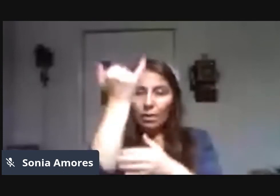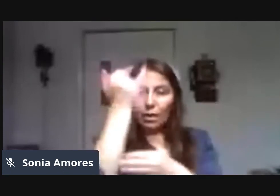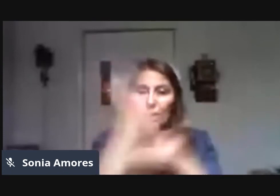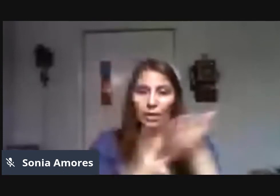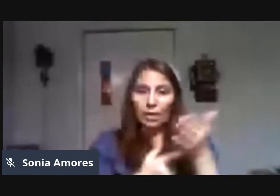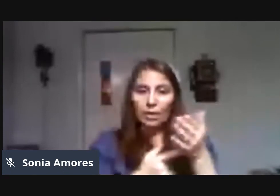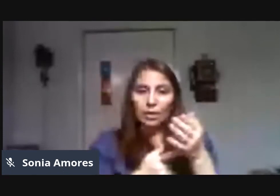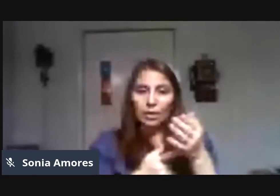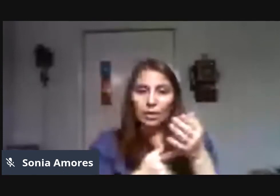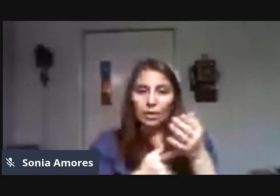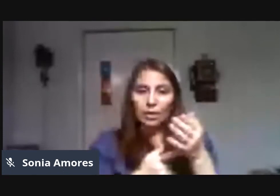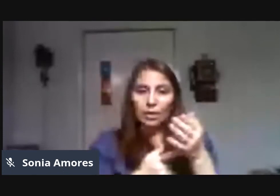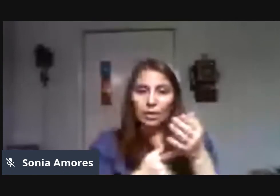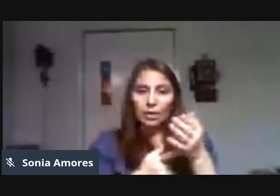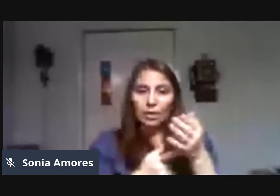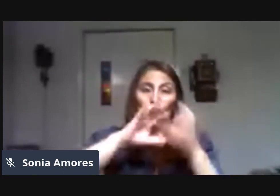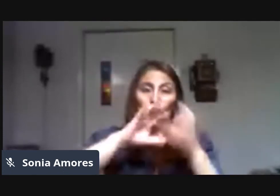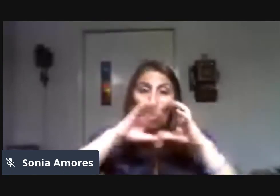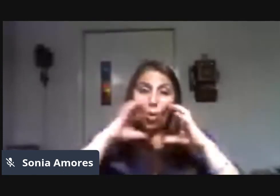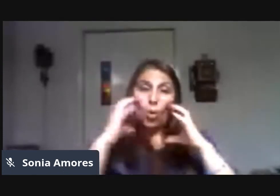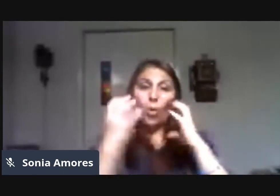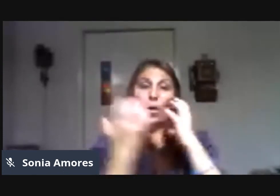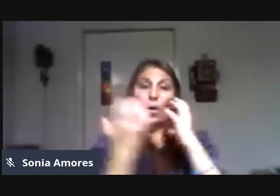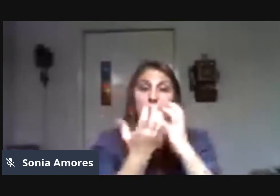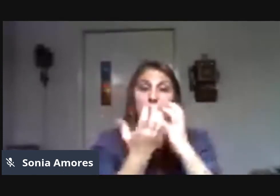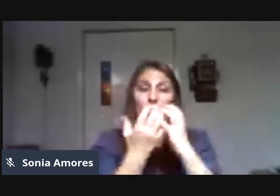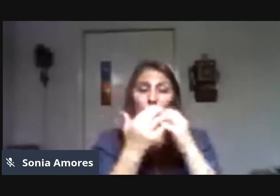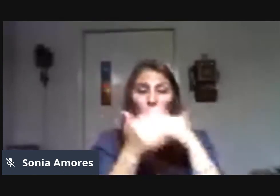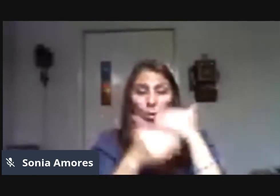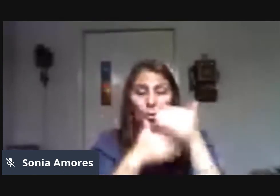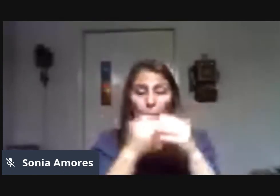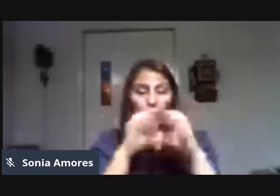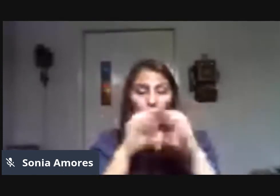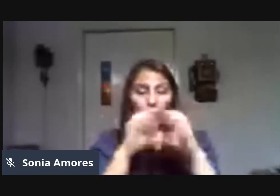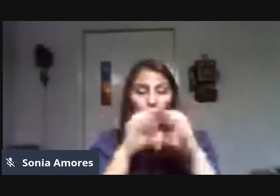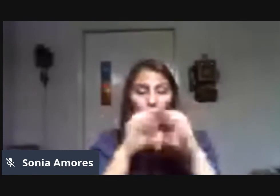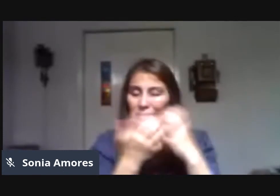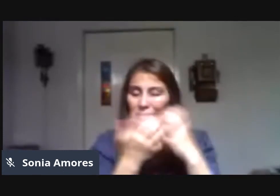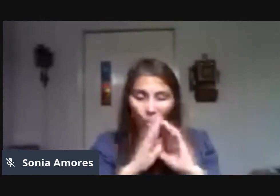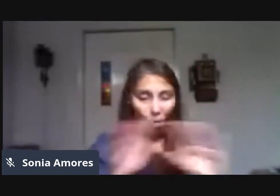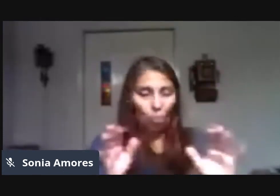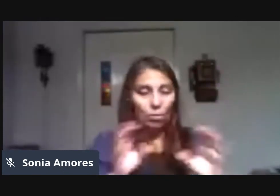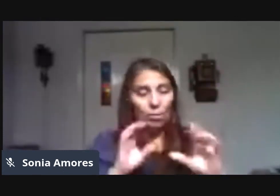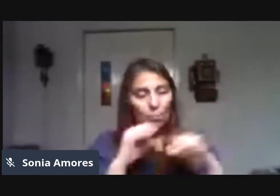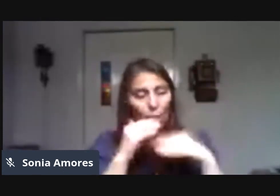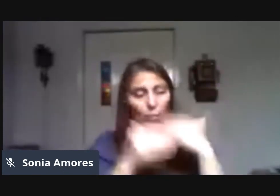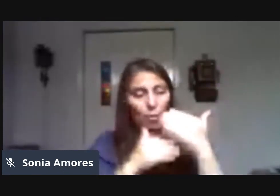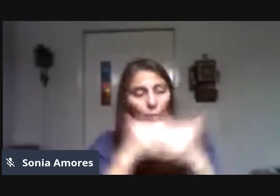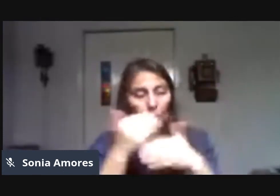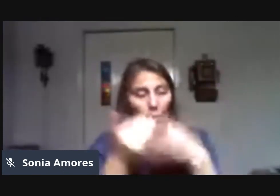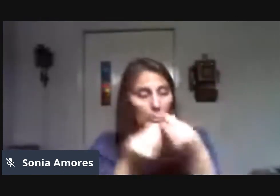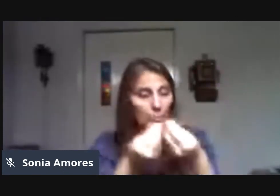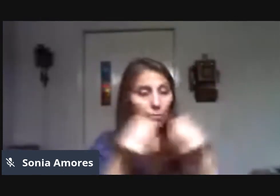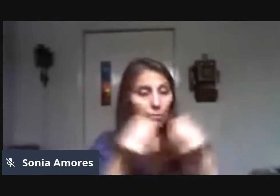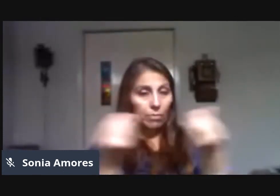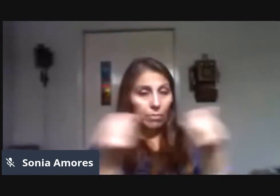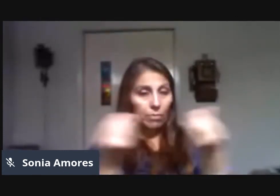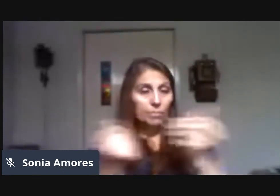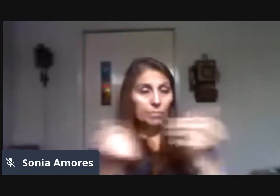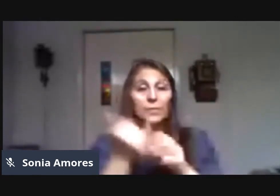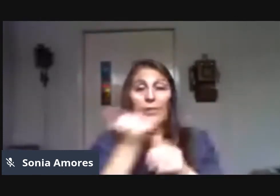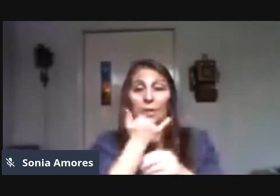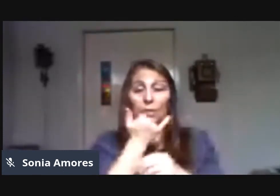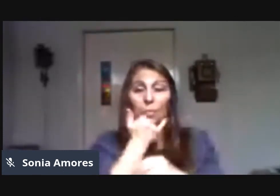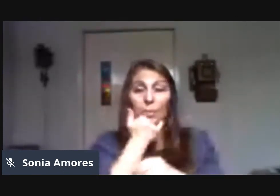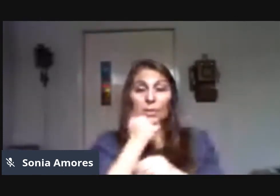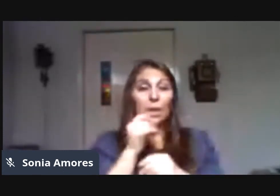desglobalización progresista, ¿sí? En contra de lo que está pasando en los países liderados por gobiernos de ultraderecha.